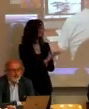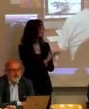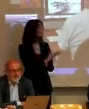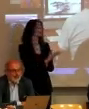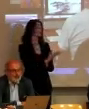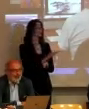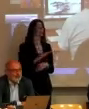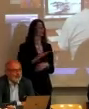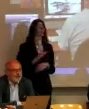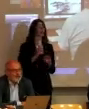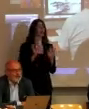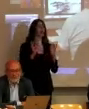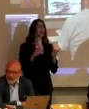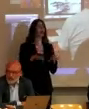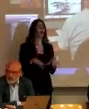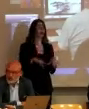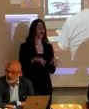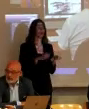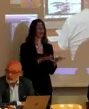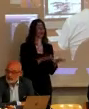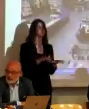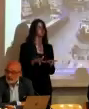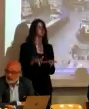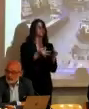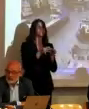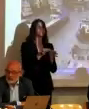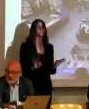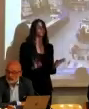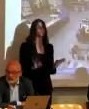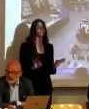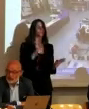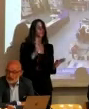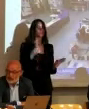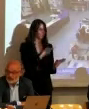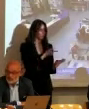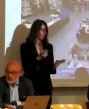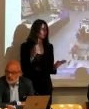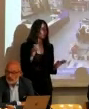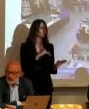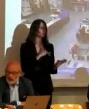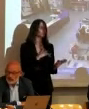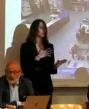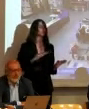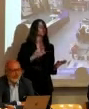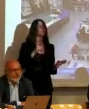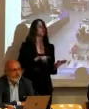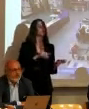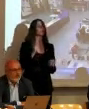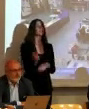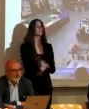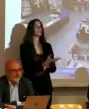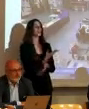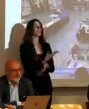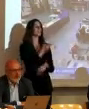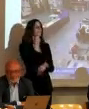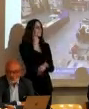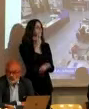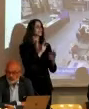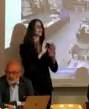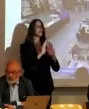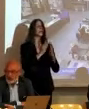aule multimediali a disposizione degli studenti, si vede anche una slide in cui, eccola qua, c'è la nostra biblioteca di